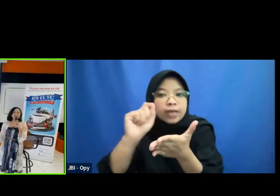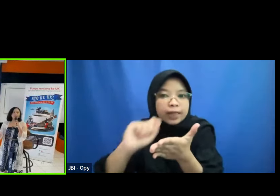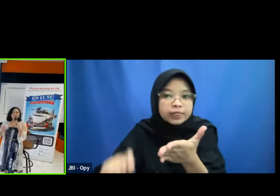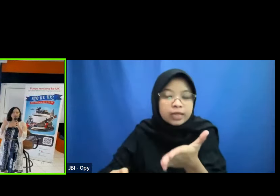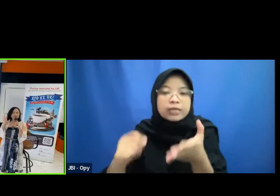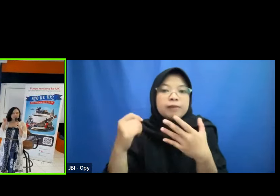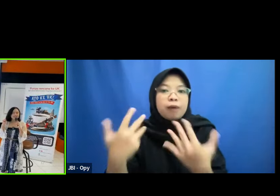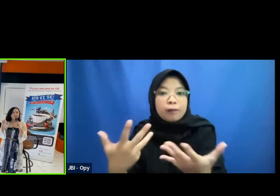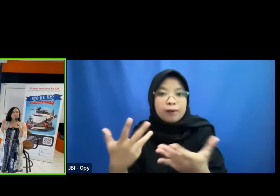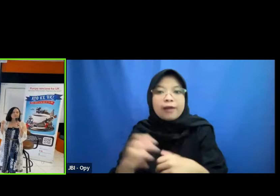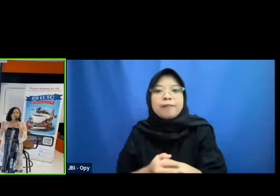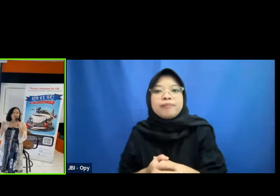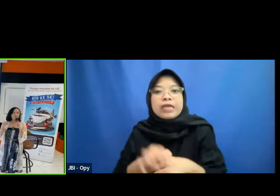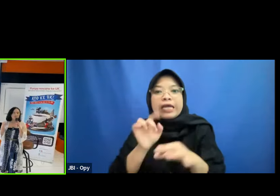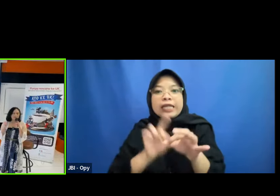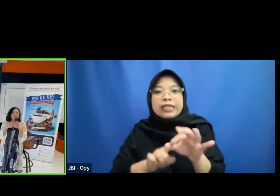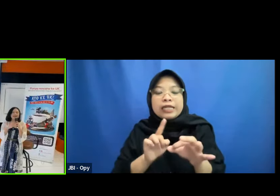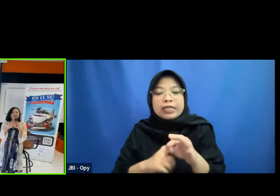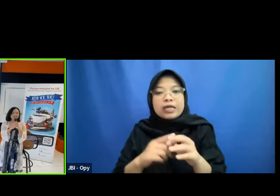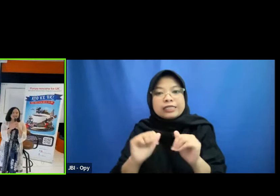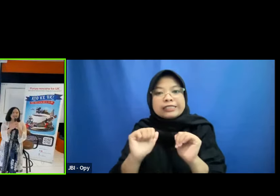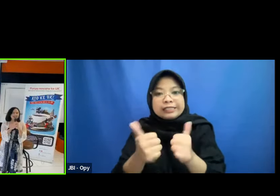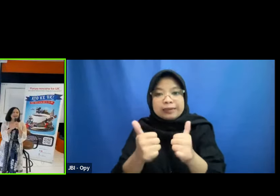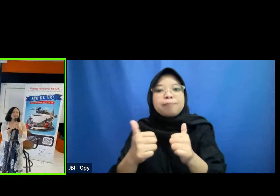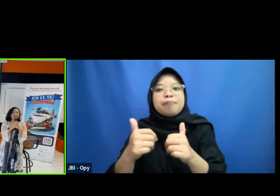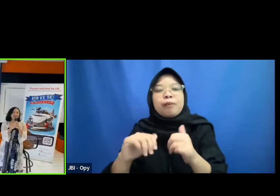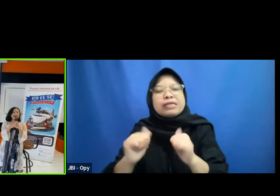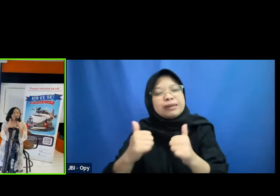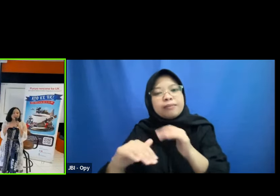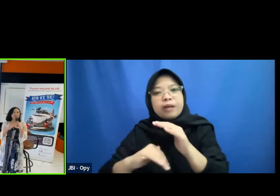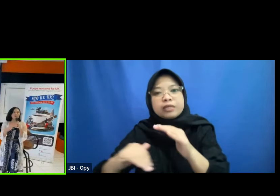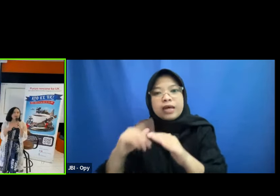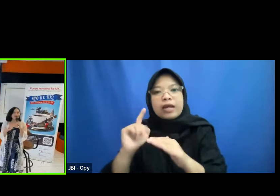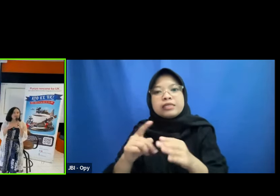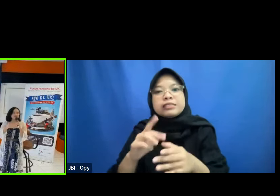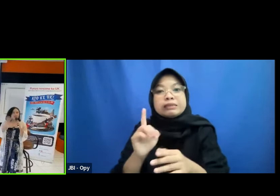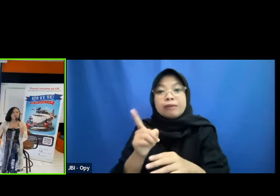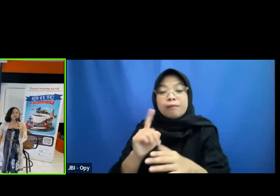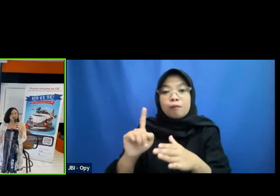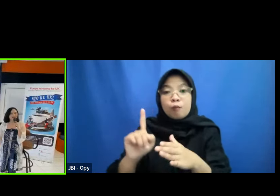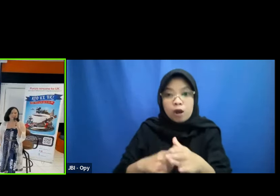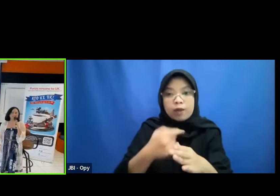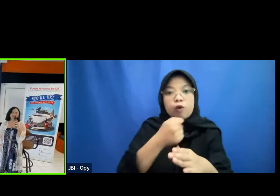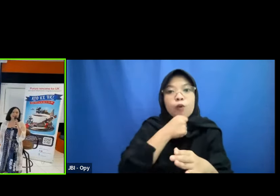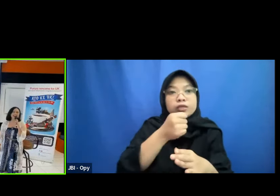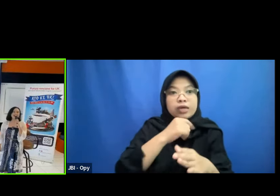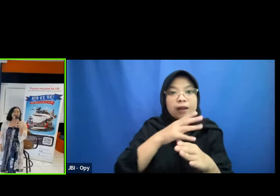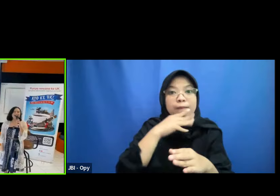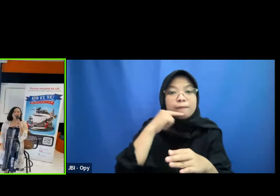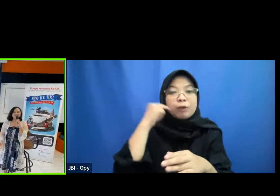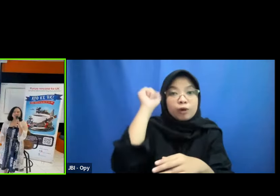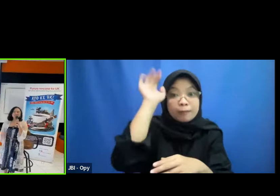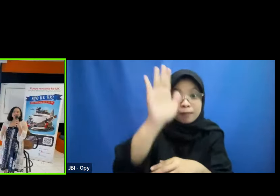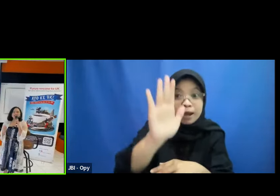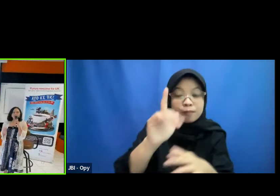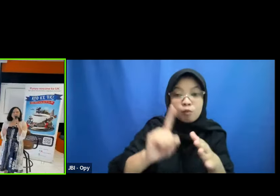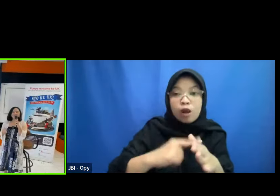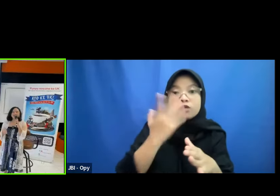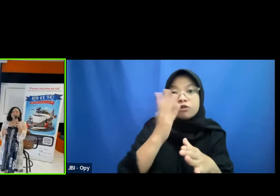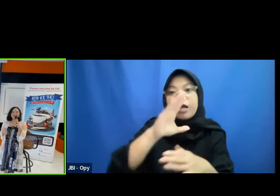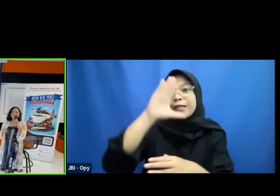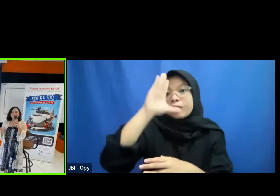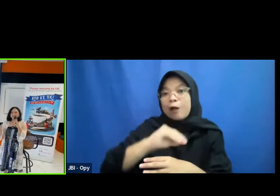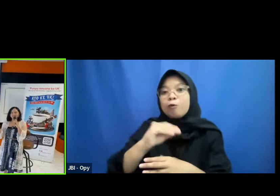dan Intinya kita prepare our base lah hari ini karena ada yang sudah mulai interview minggu depan nih dan aku juga tahu